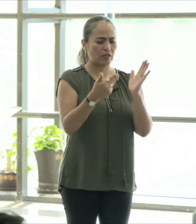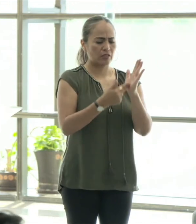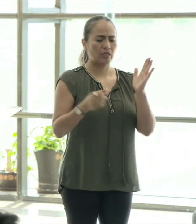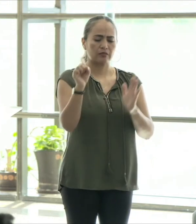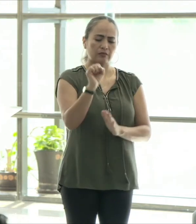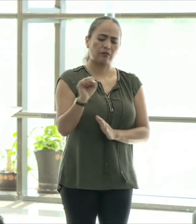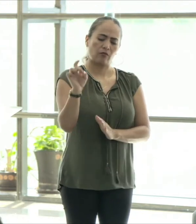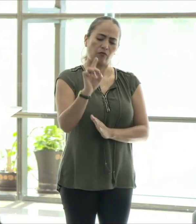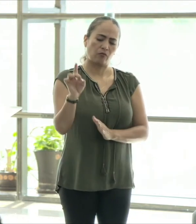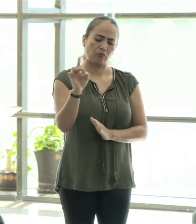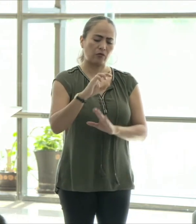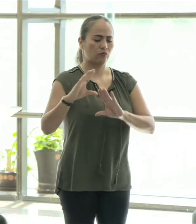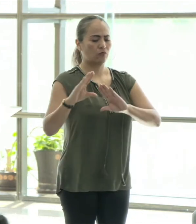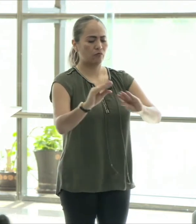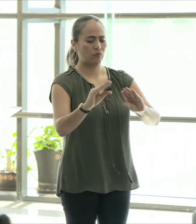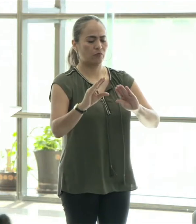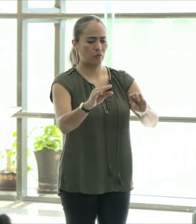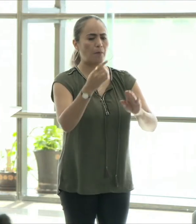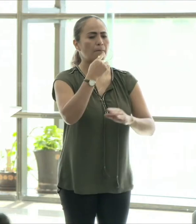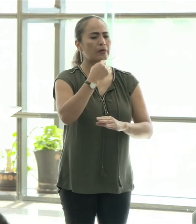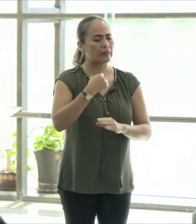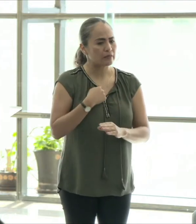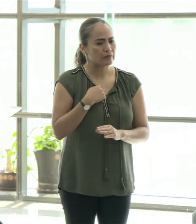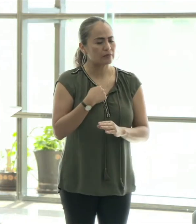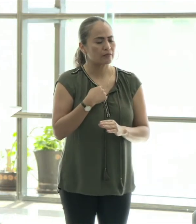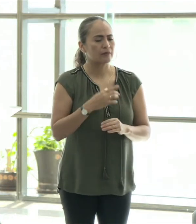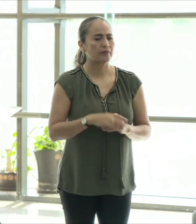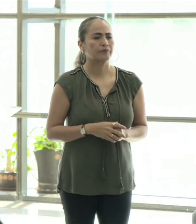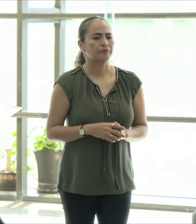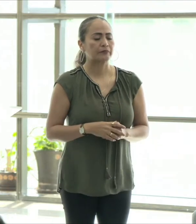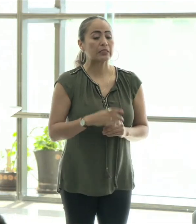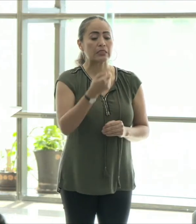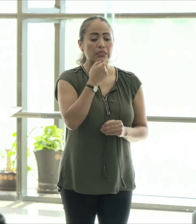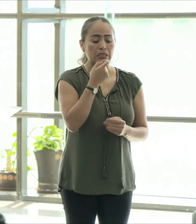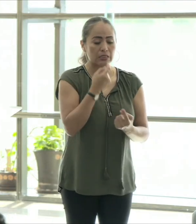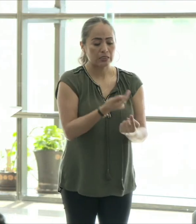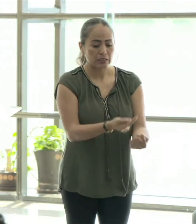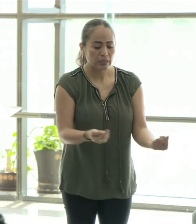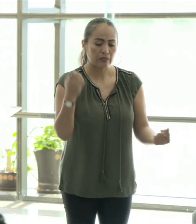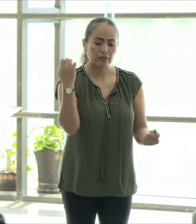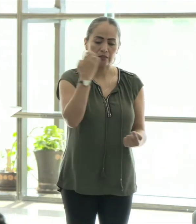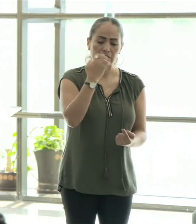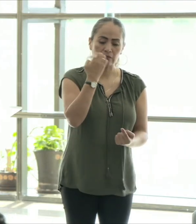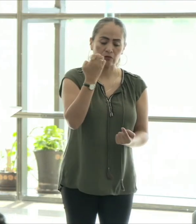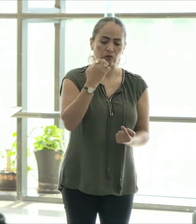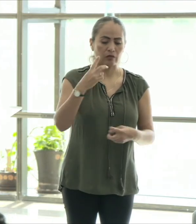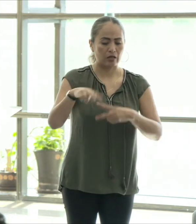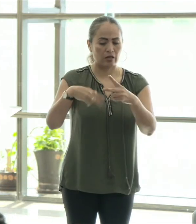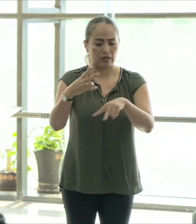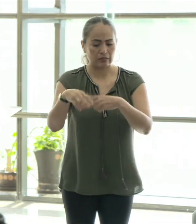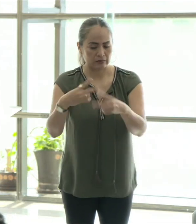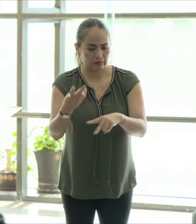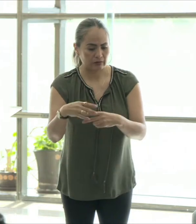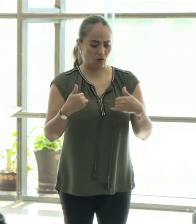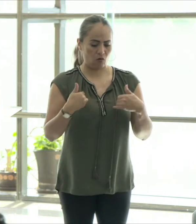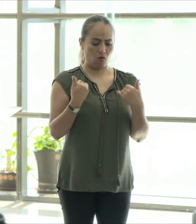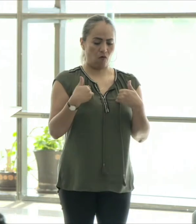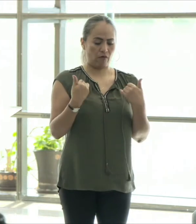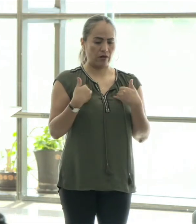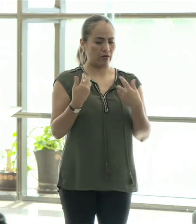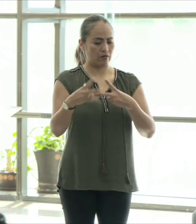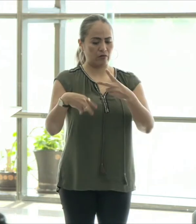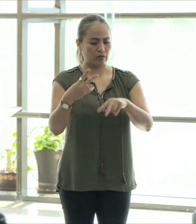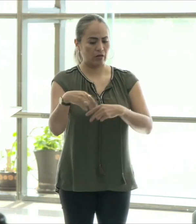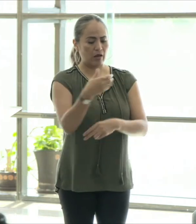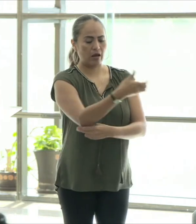y me contaban que por ejemplo una de las causas las niñas no van a la escuela cuando son adolescentes en las